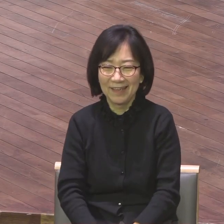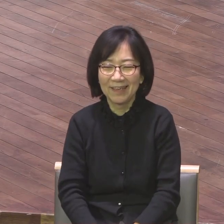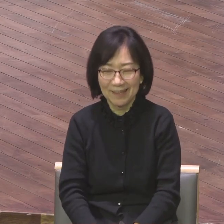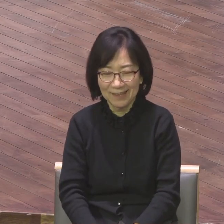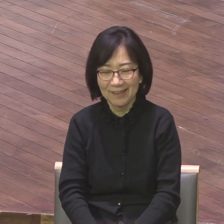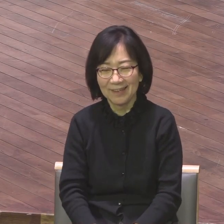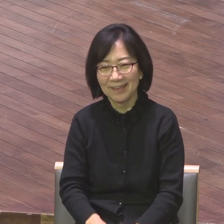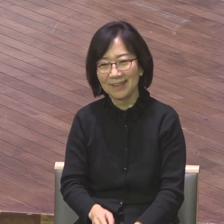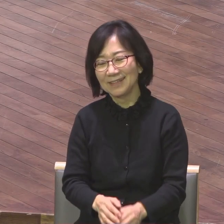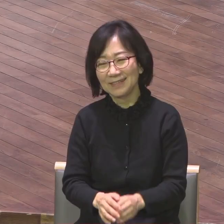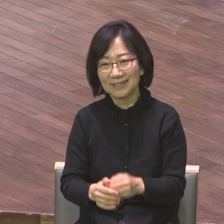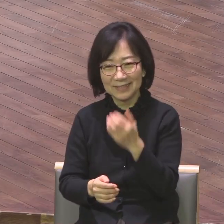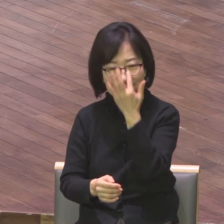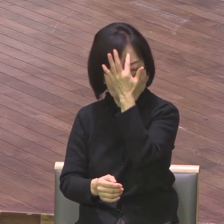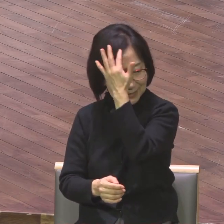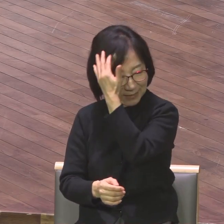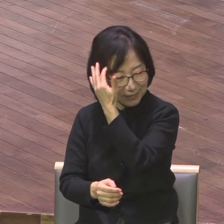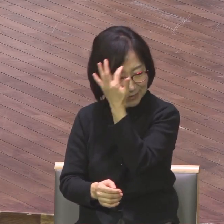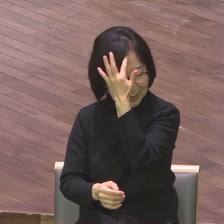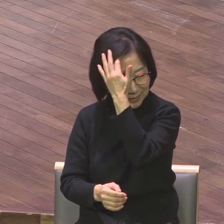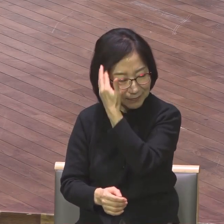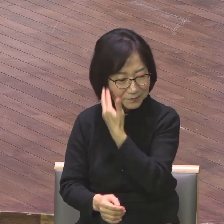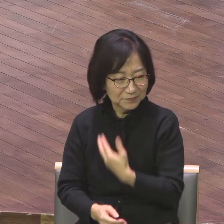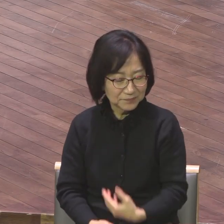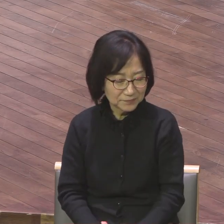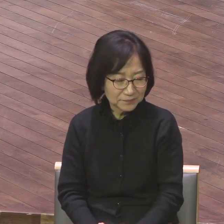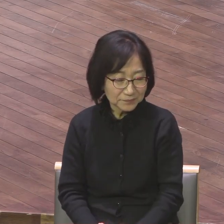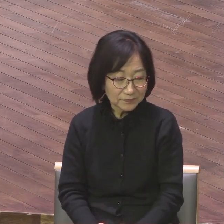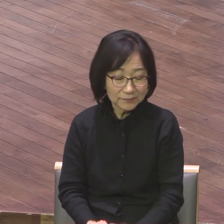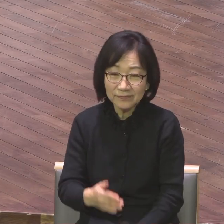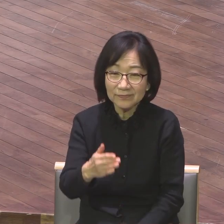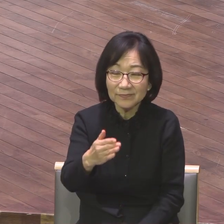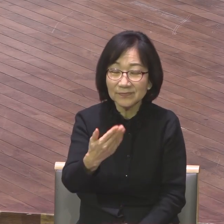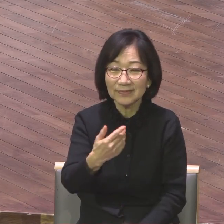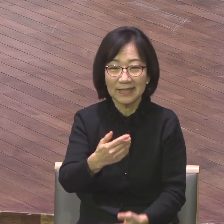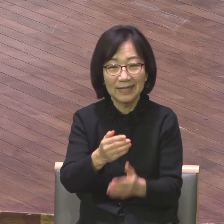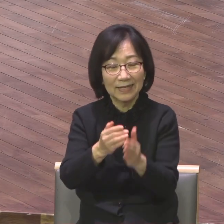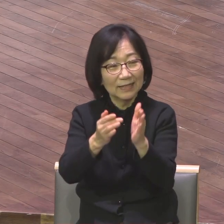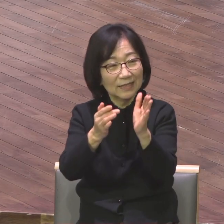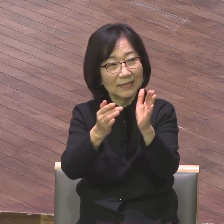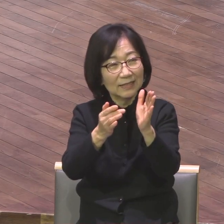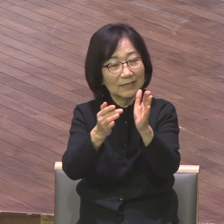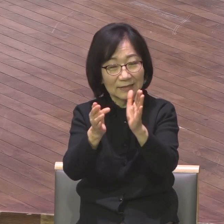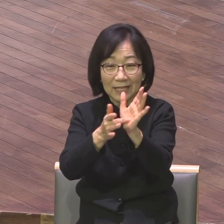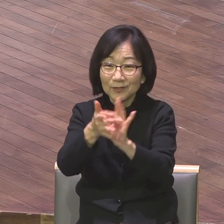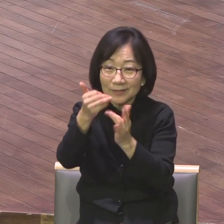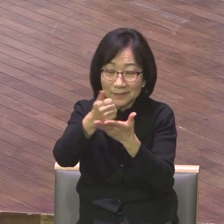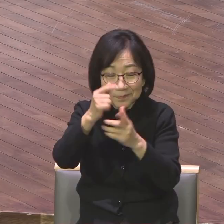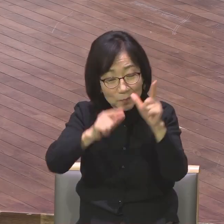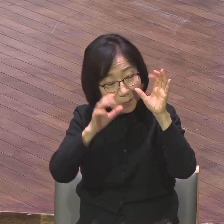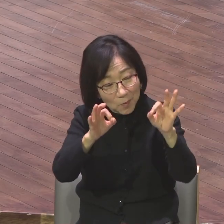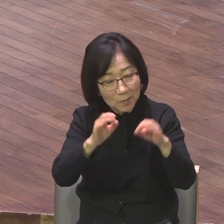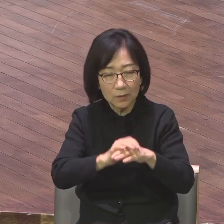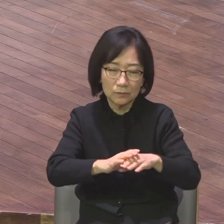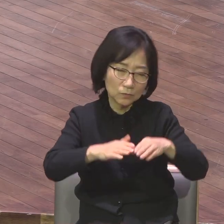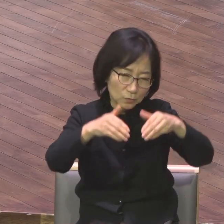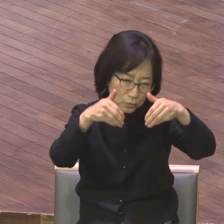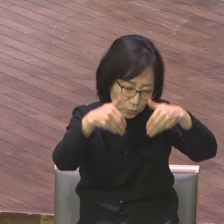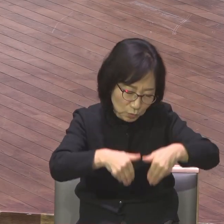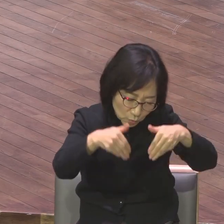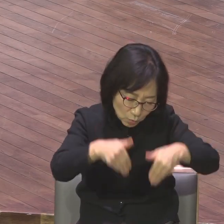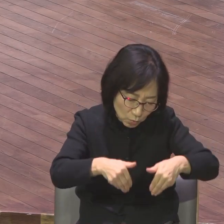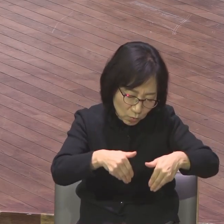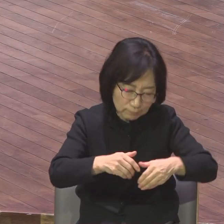2026년 원단 메시지와 오버랩이 되는데 종의 형체로 이 땅에 오시고 십자가에